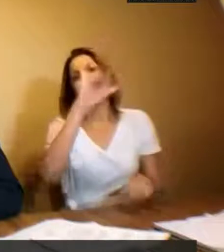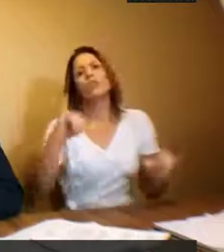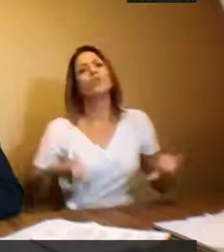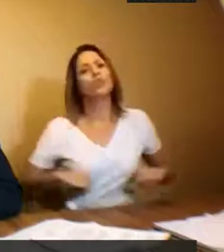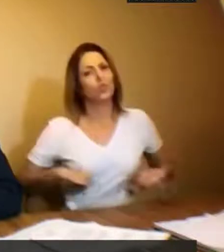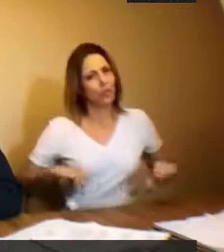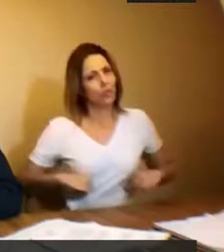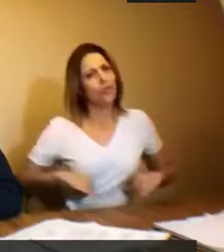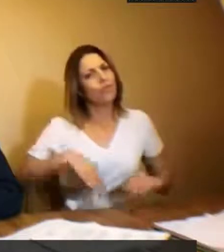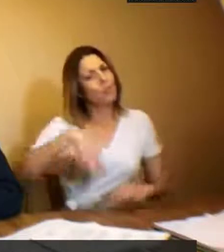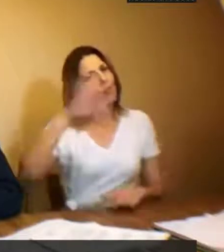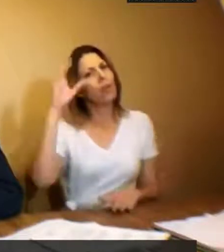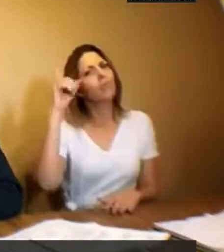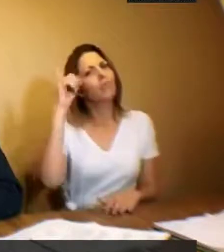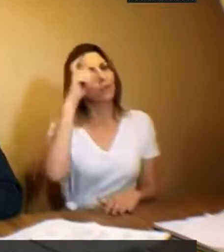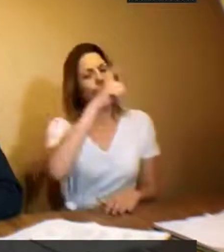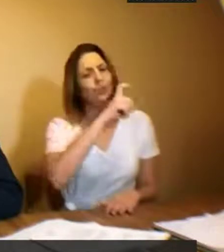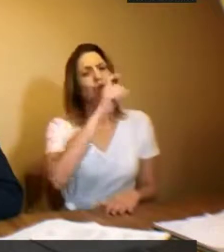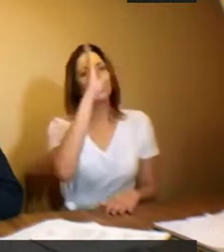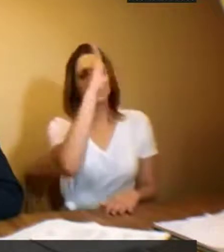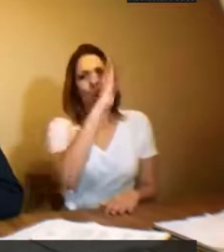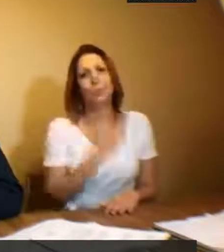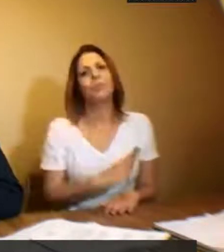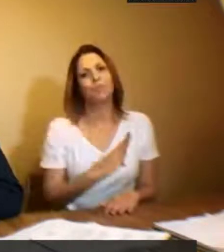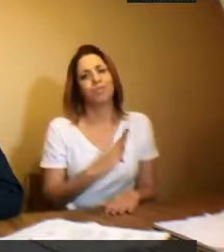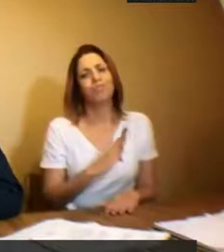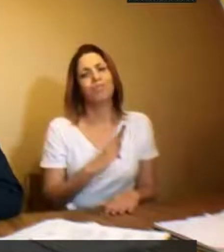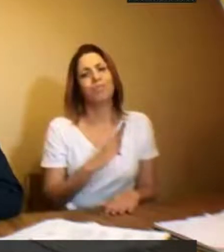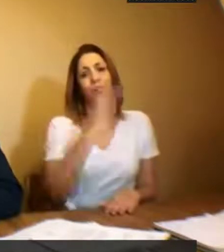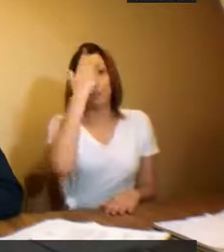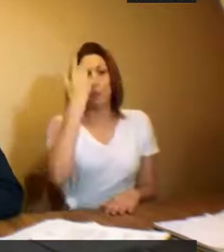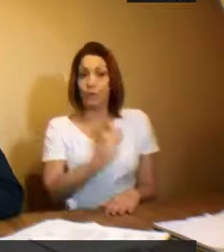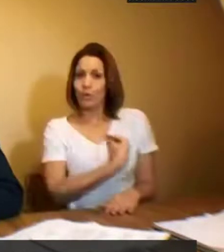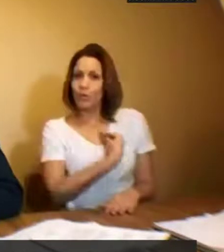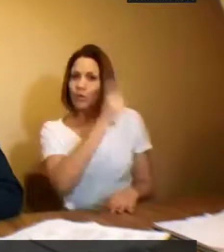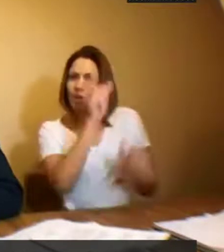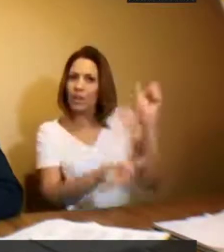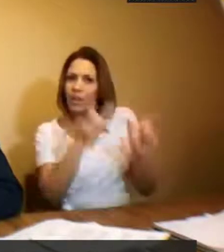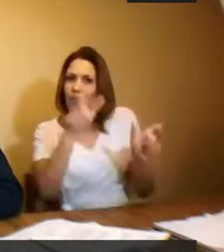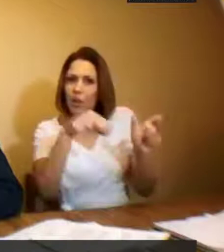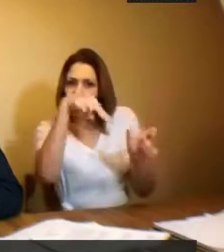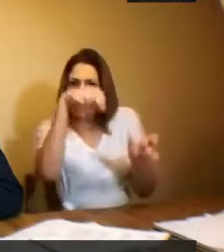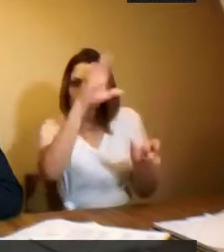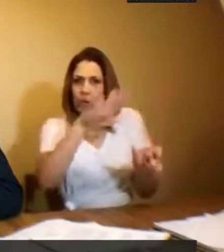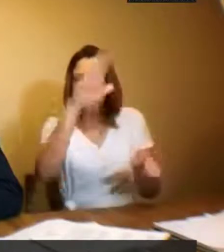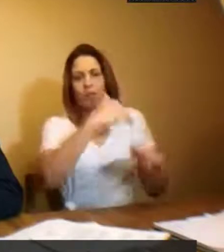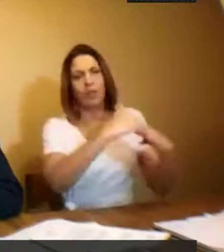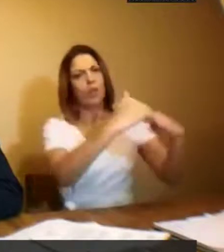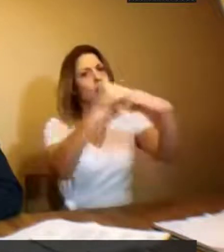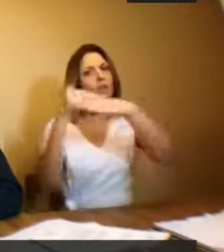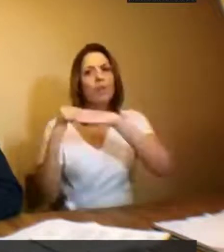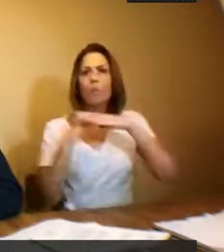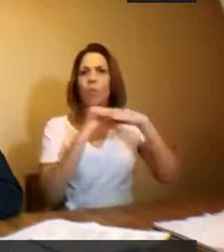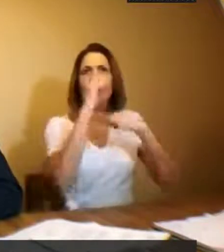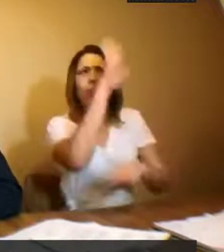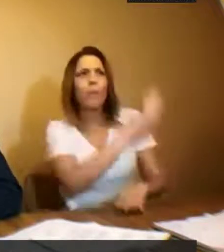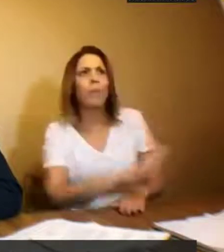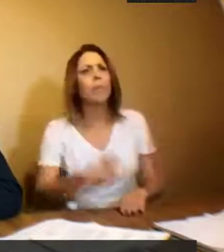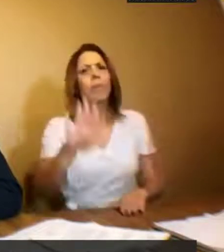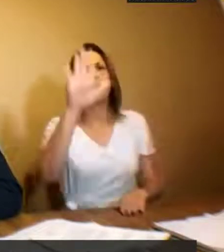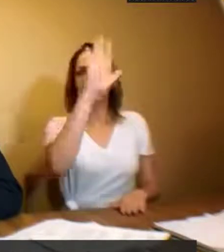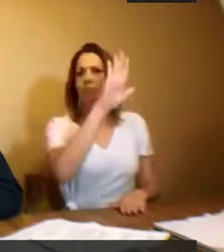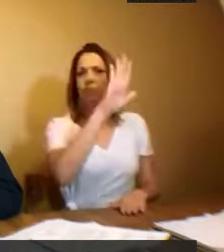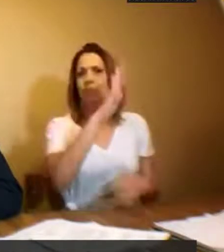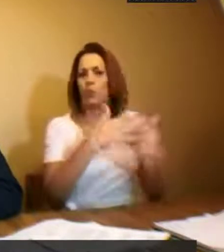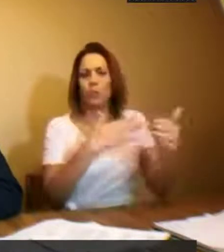mais humilde do nosso Brasil. O nordestino é tanto brasileiro como outro qualquer. Tenho certeza que, por ocasião